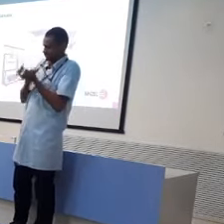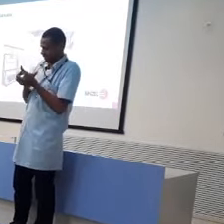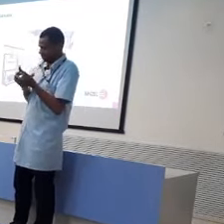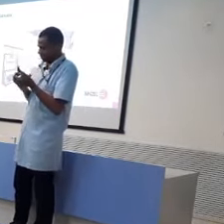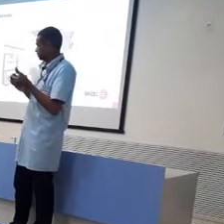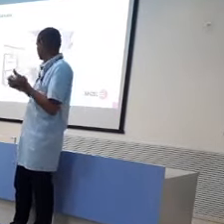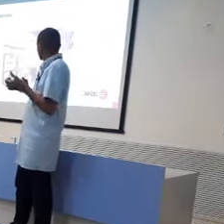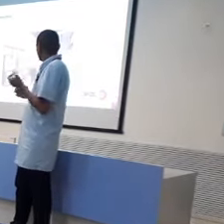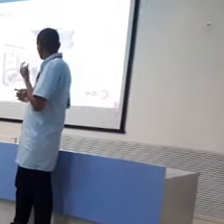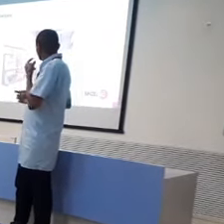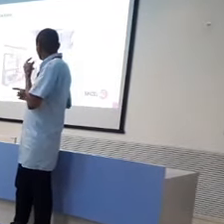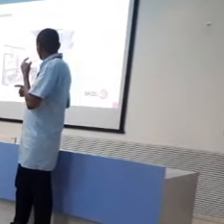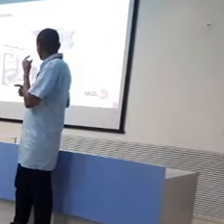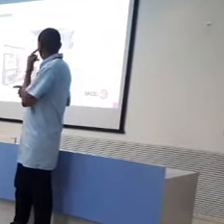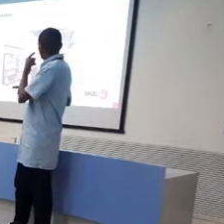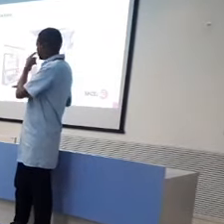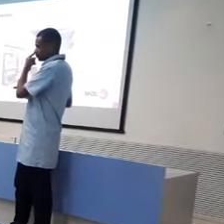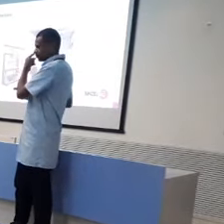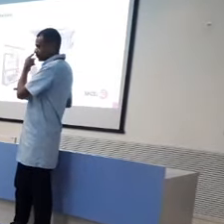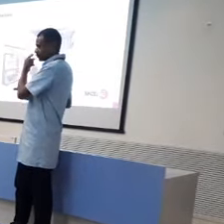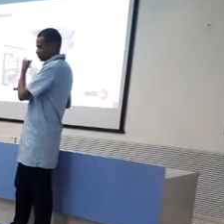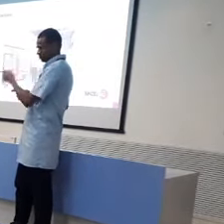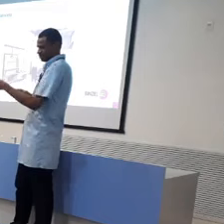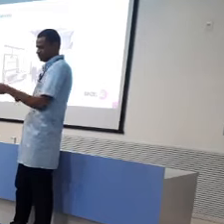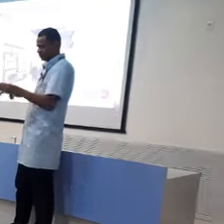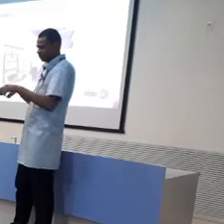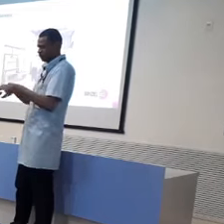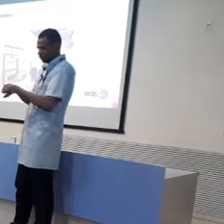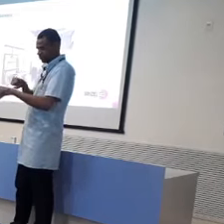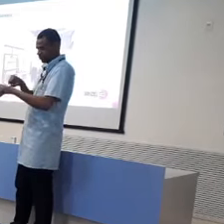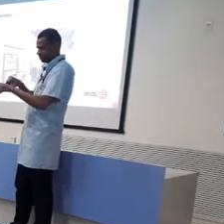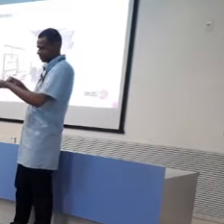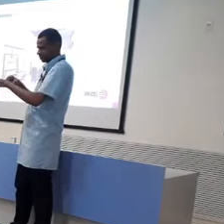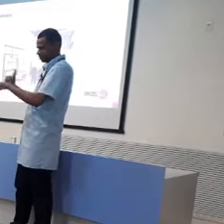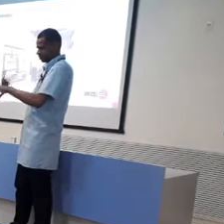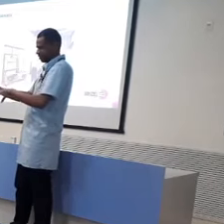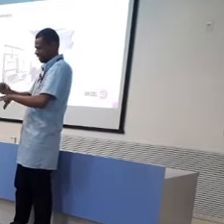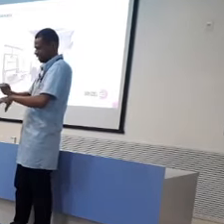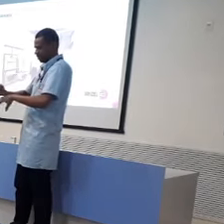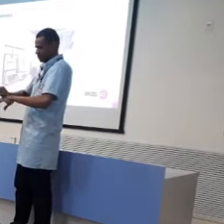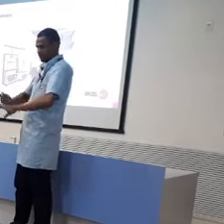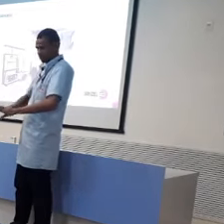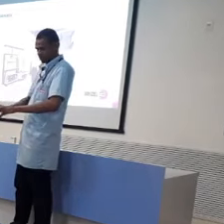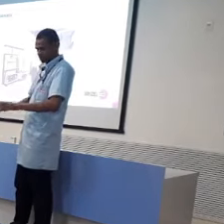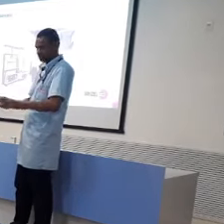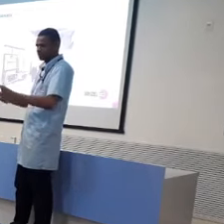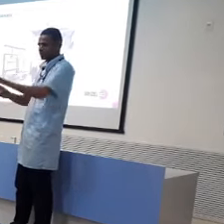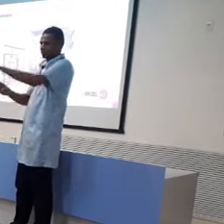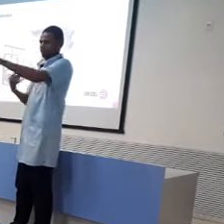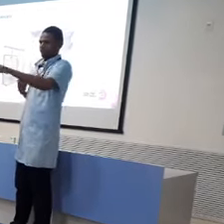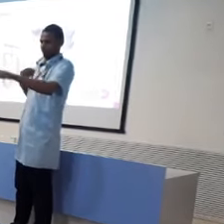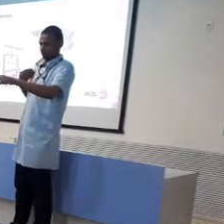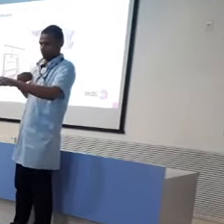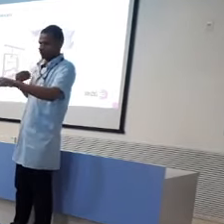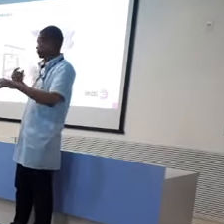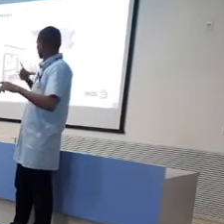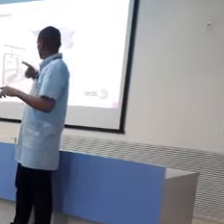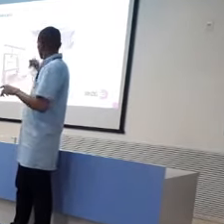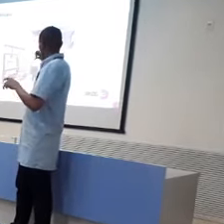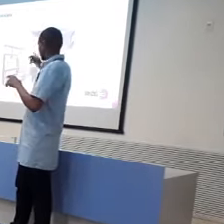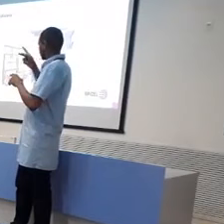fica para o pessoal que está se formando, pessoal que está estudando agora. Por quê? Porque se precisar de alguma